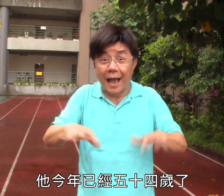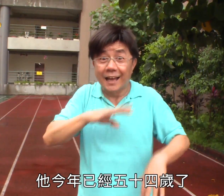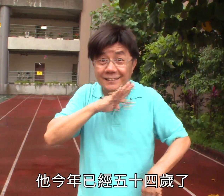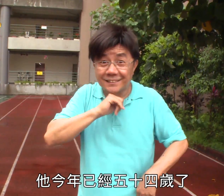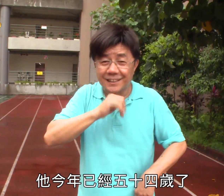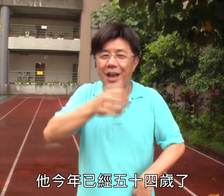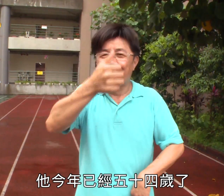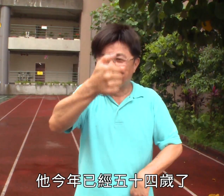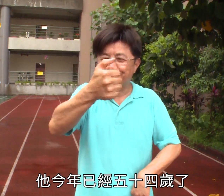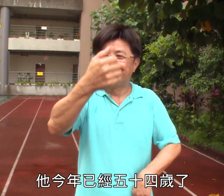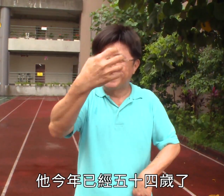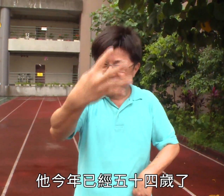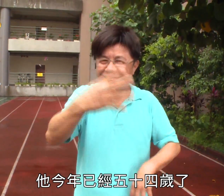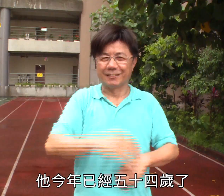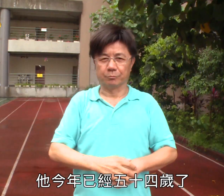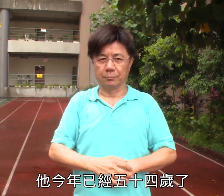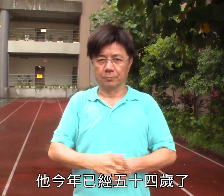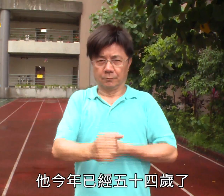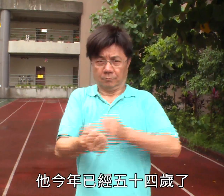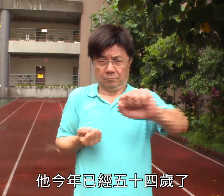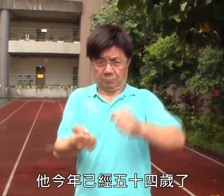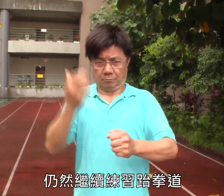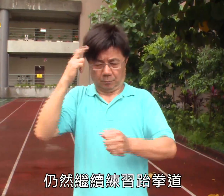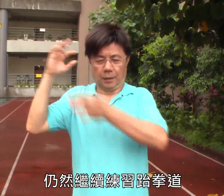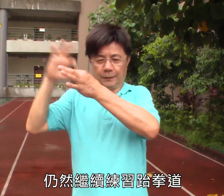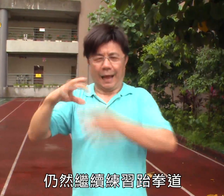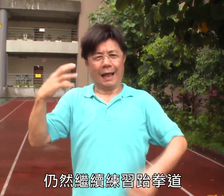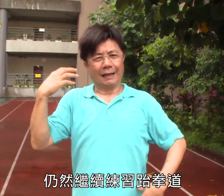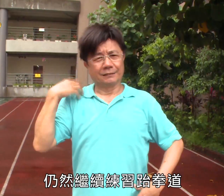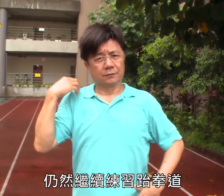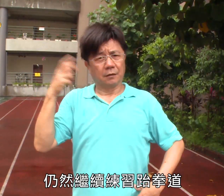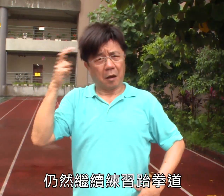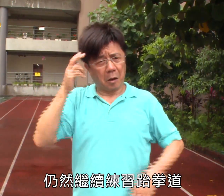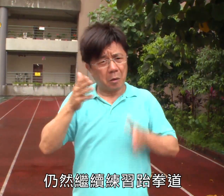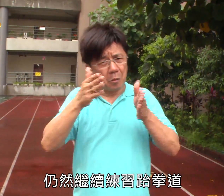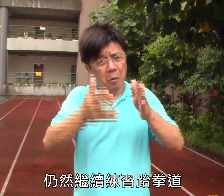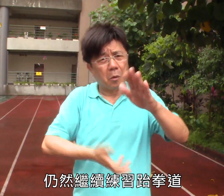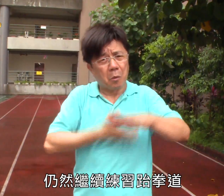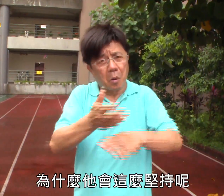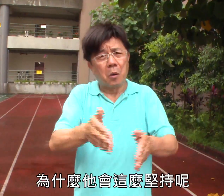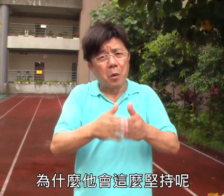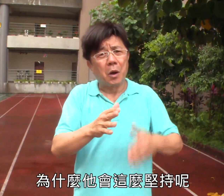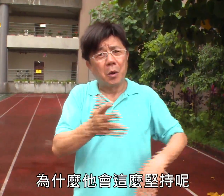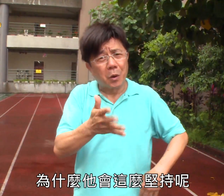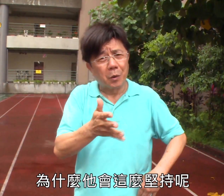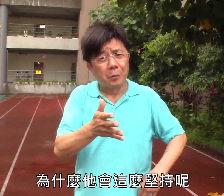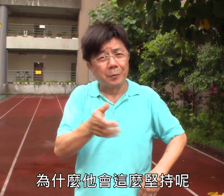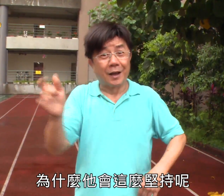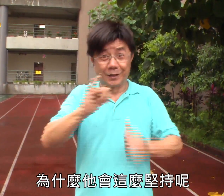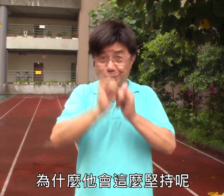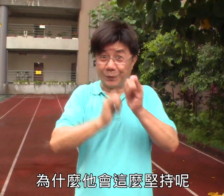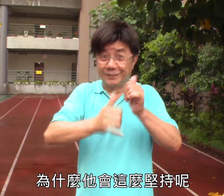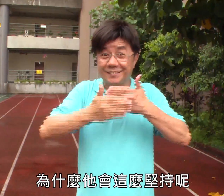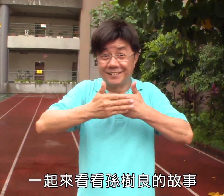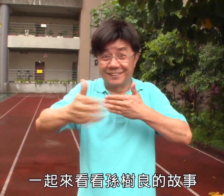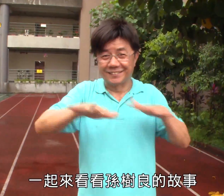呢，已经54岁了，仍然继续练习跆拳道。为什么他会这么坚持呢？一起来看